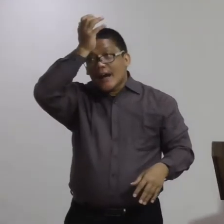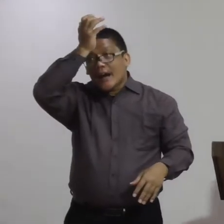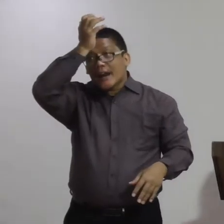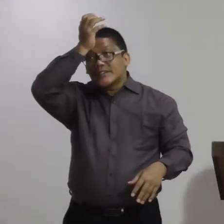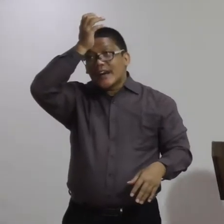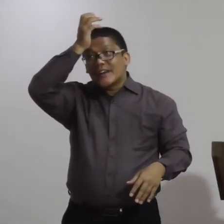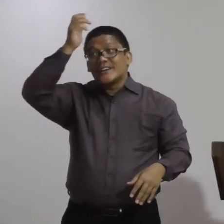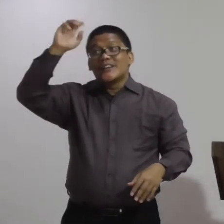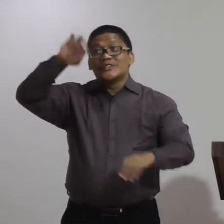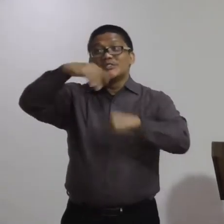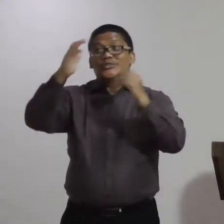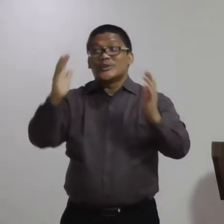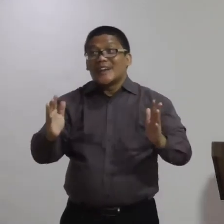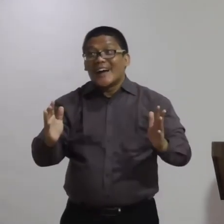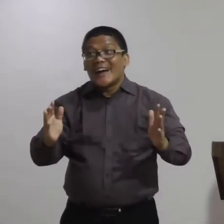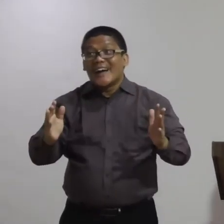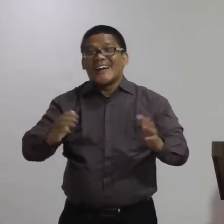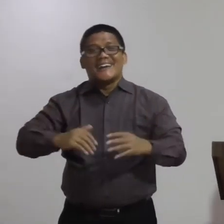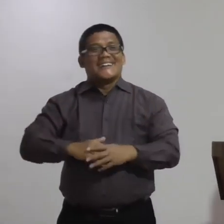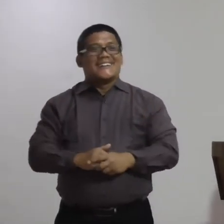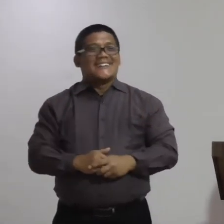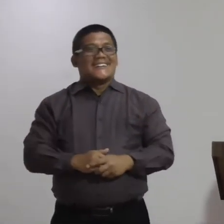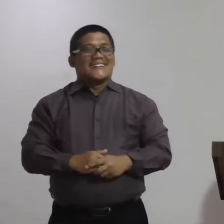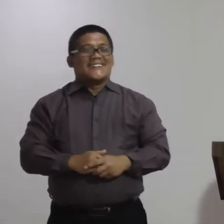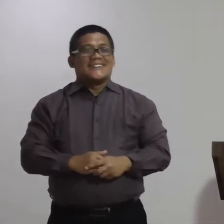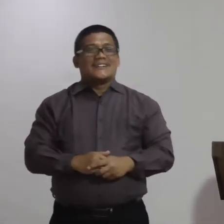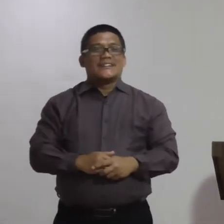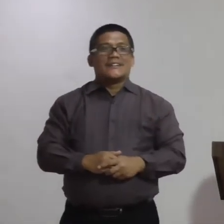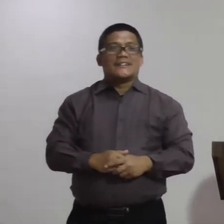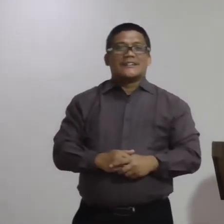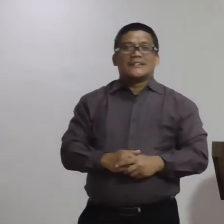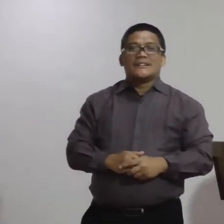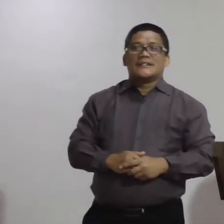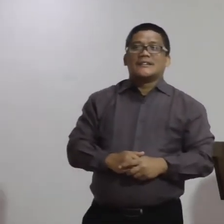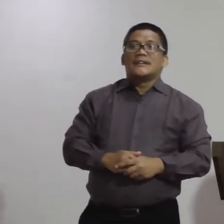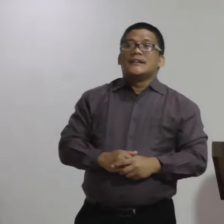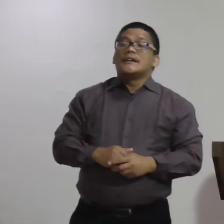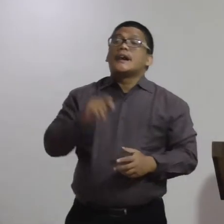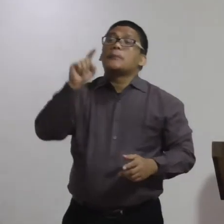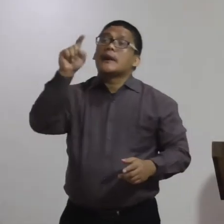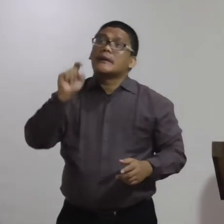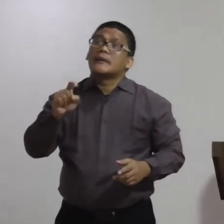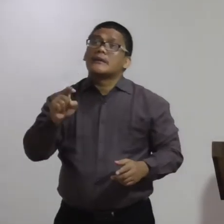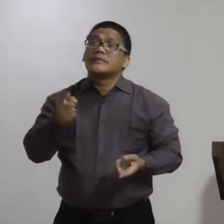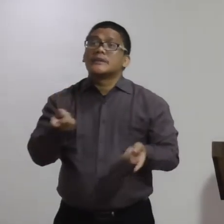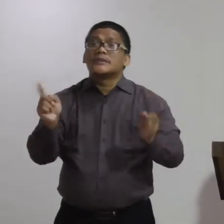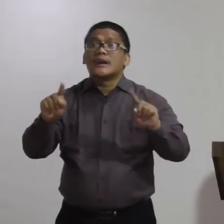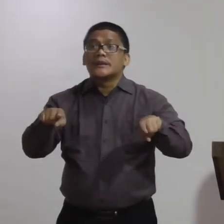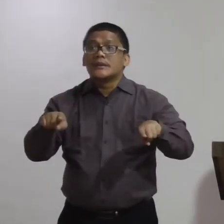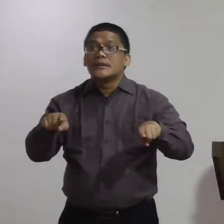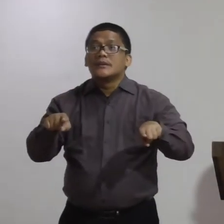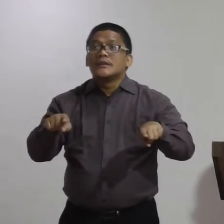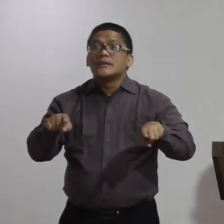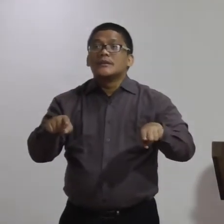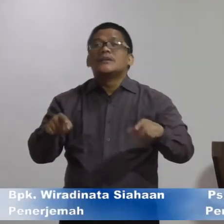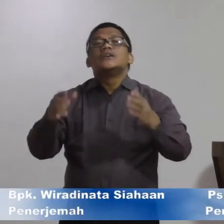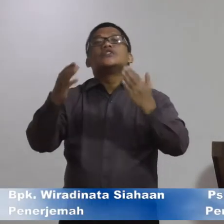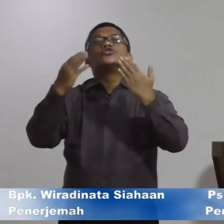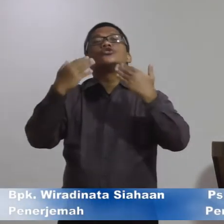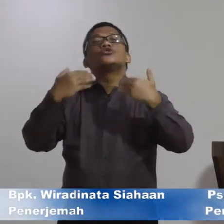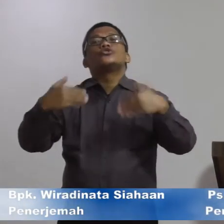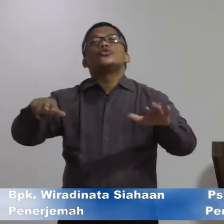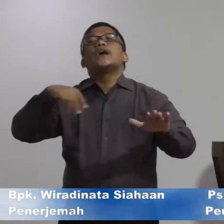sah, ya. Nah, kapan itu terjadi? Dikatakan sesudah kita